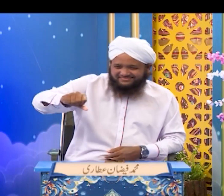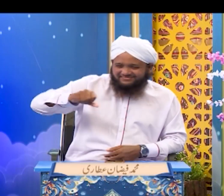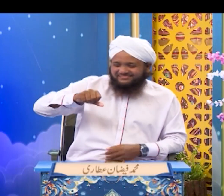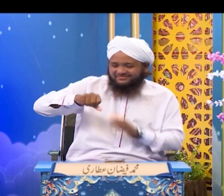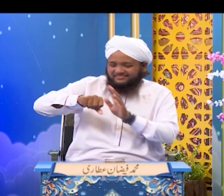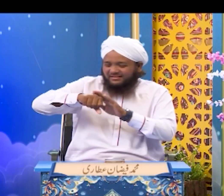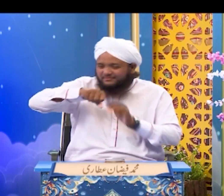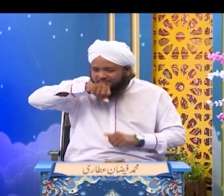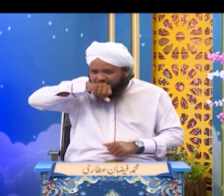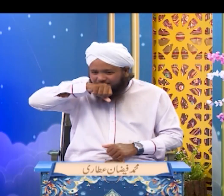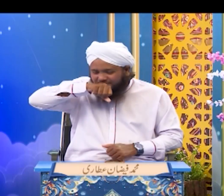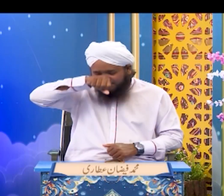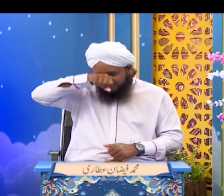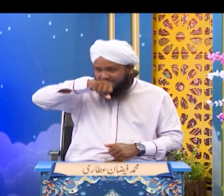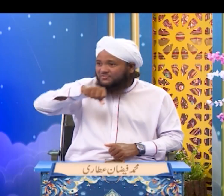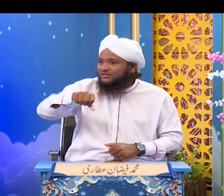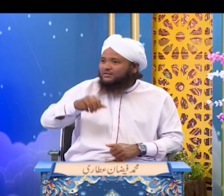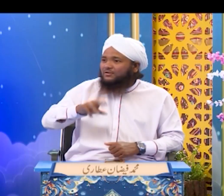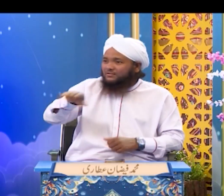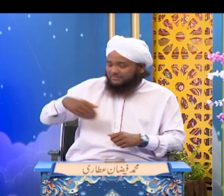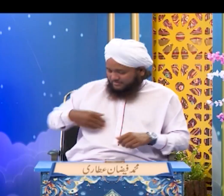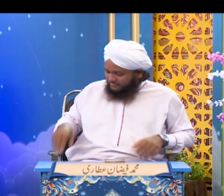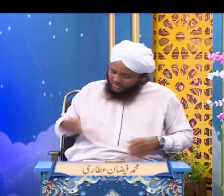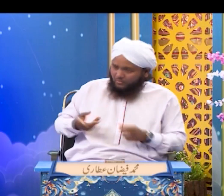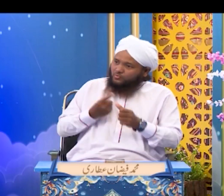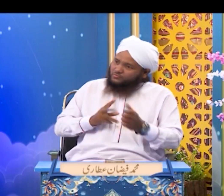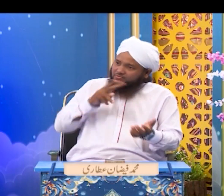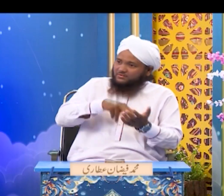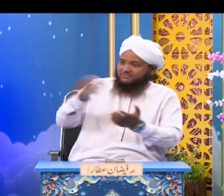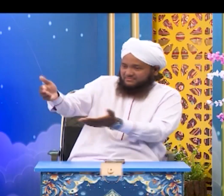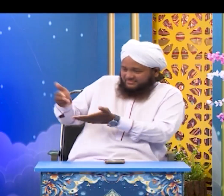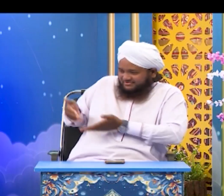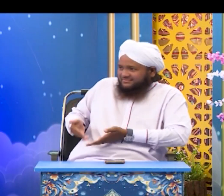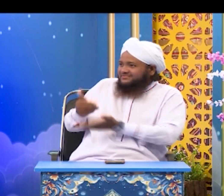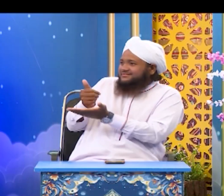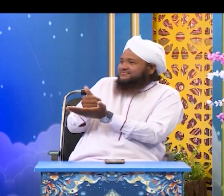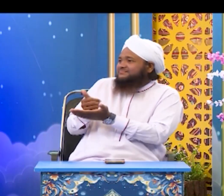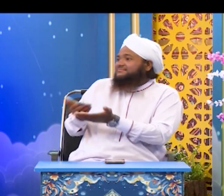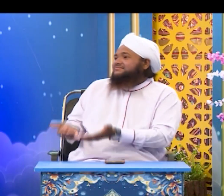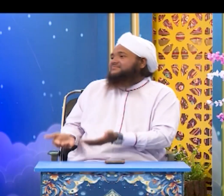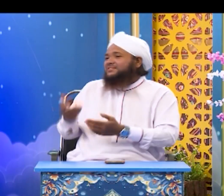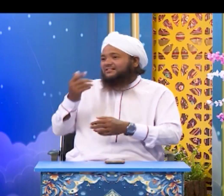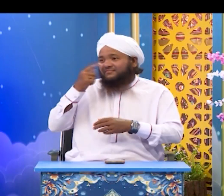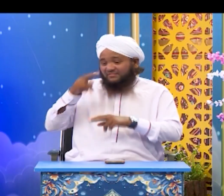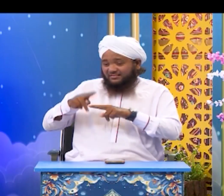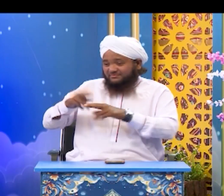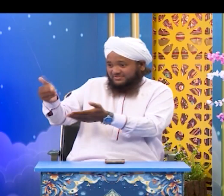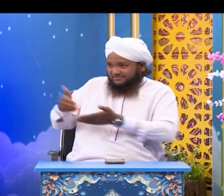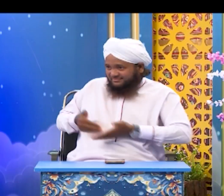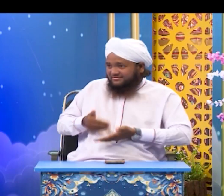دیتے، پھر ان کو اپنے بیٹھنے کی جگہ پر بٹھاتے۔ اسی طرح جب آپ صلی اللہ تعالیٰ علیہ وآلہ